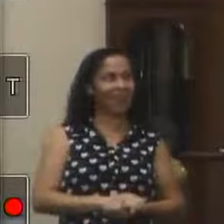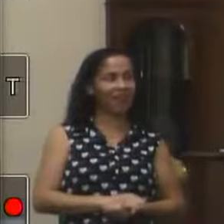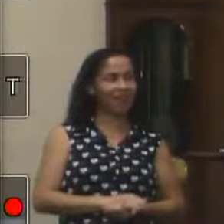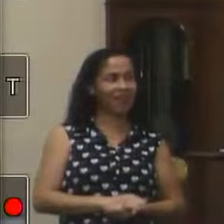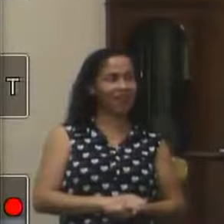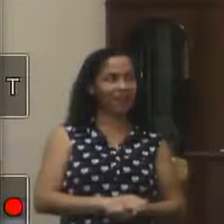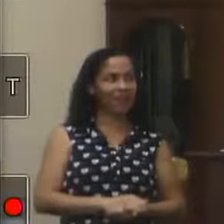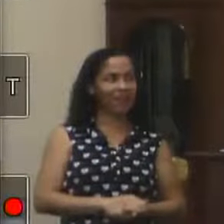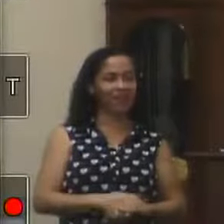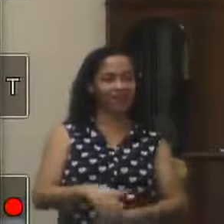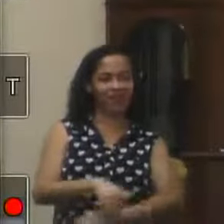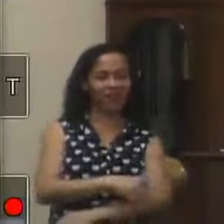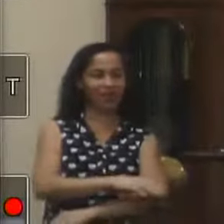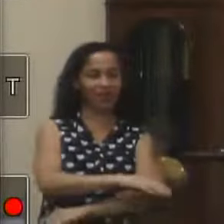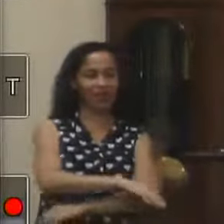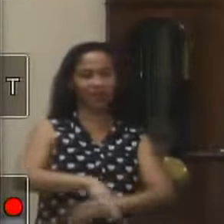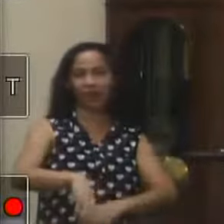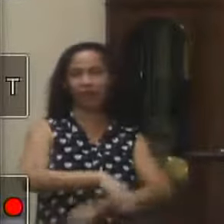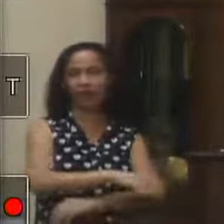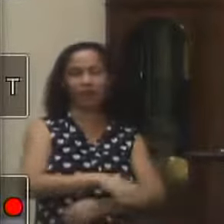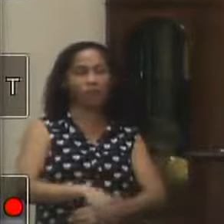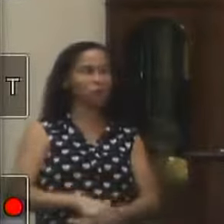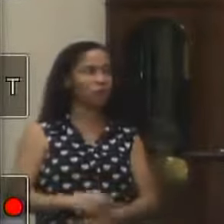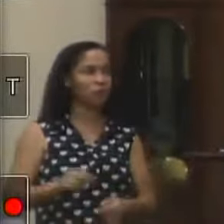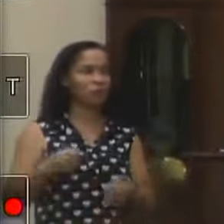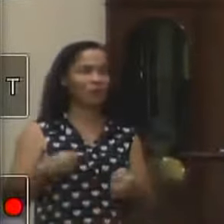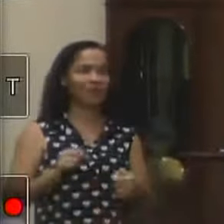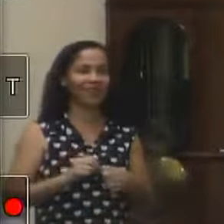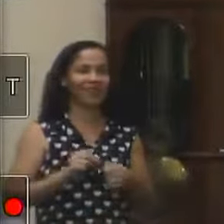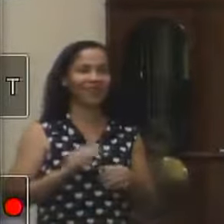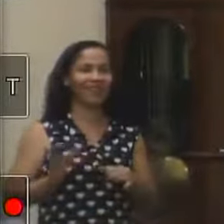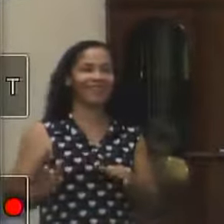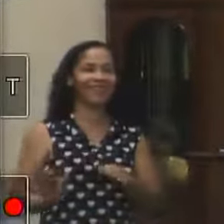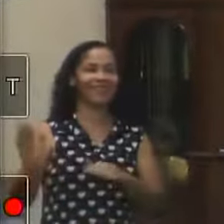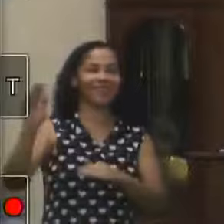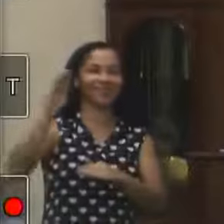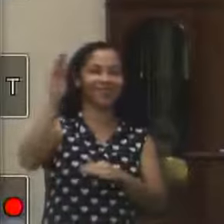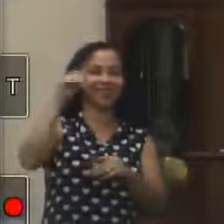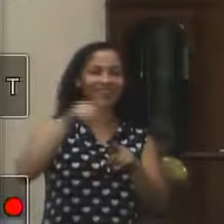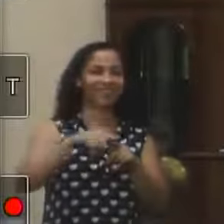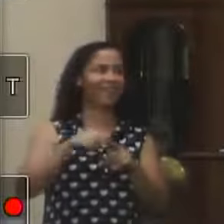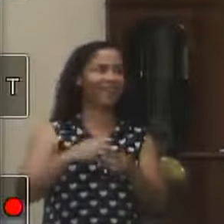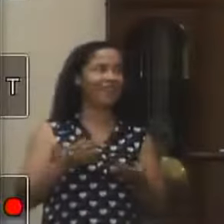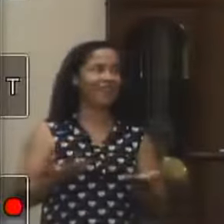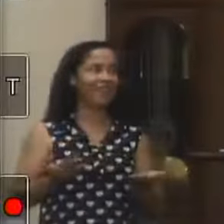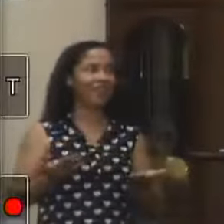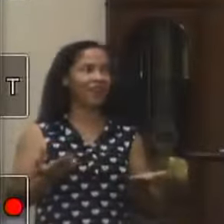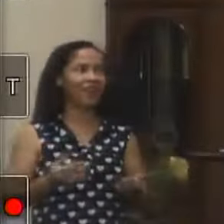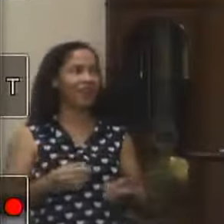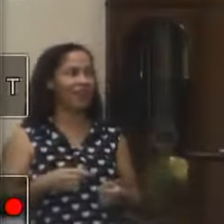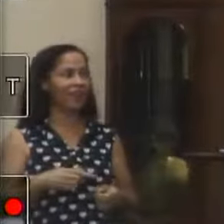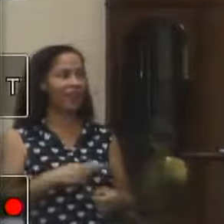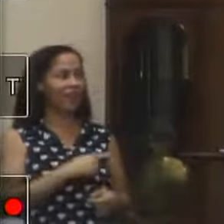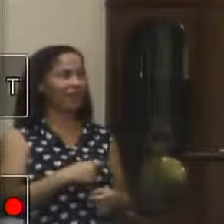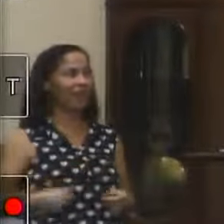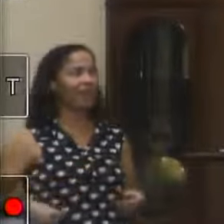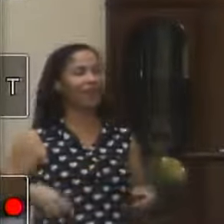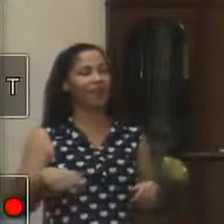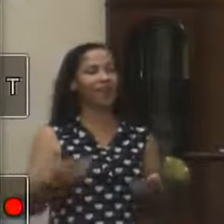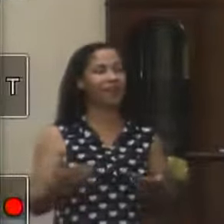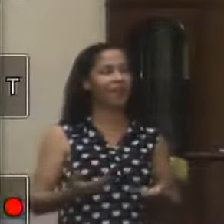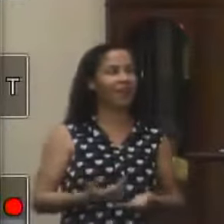os passeios. Então, o que poderia fazer lá na parte alta do Dudu Lopes? Já que não é hoje, não é nesse governo, não, eu não...